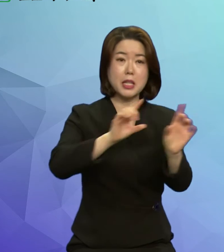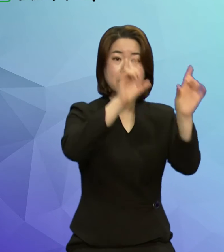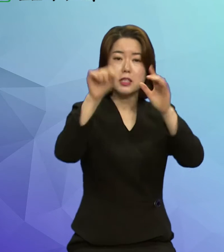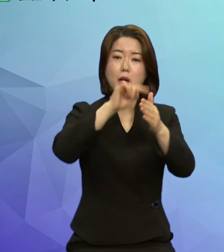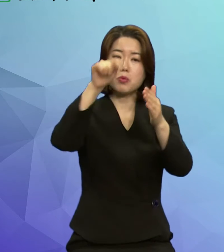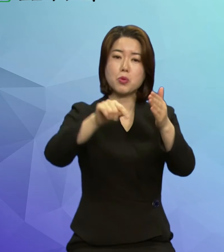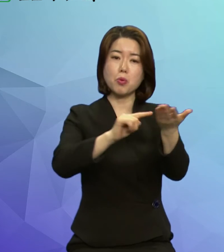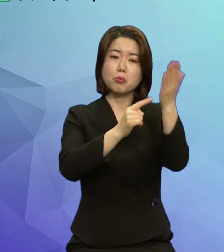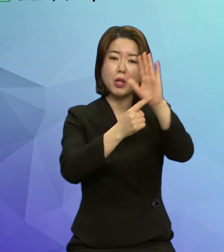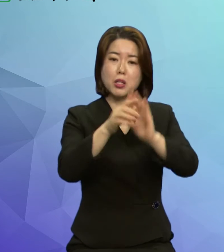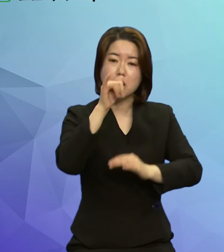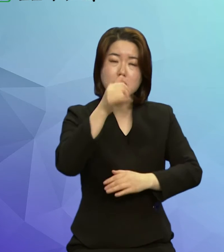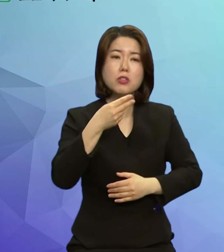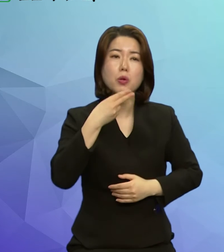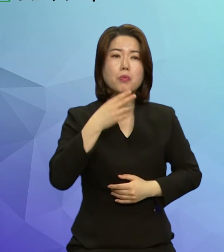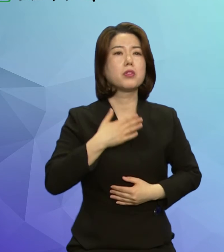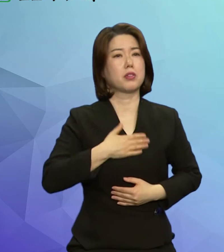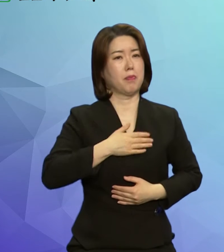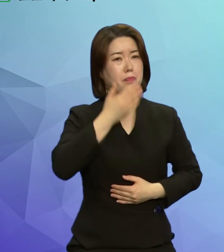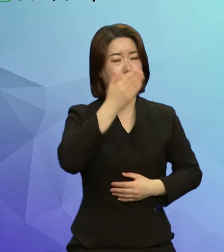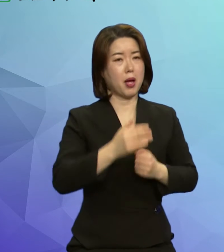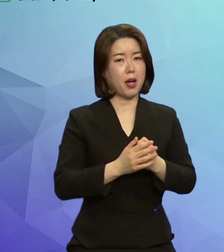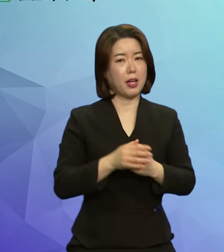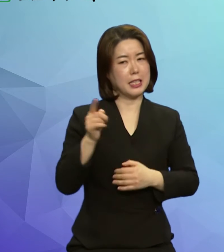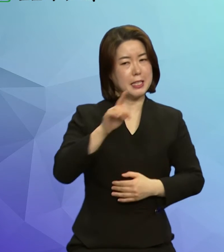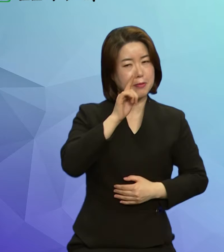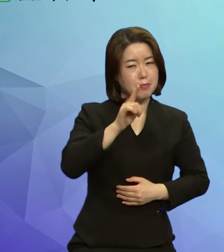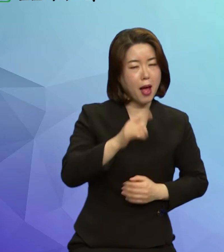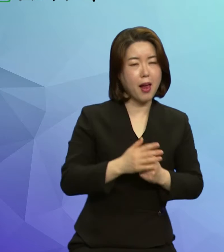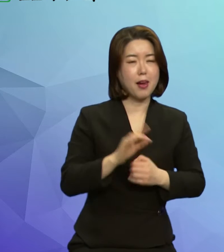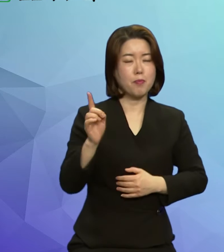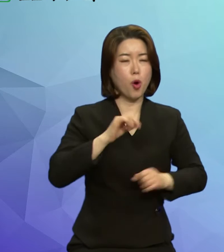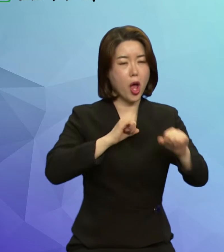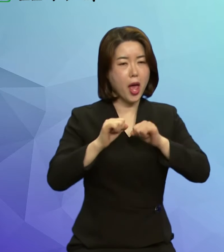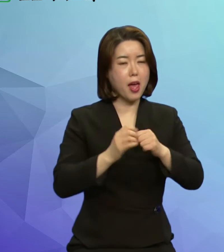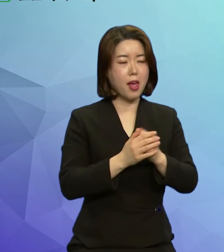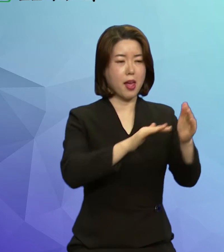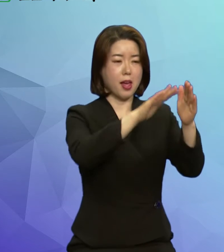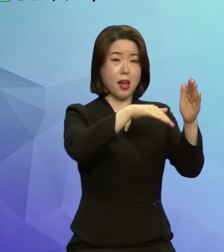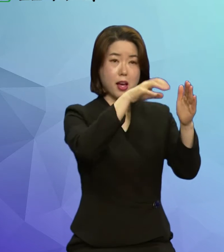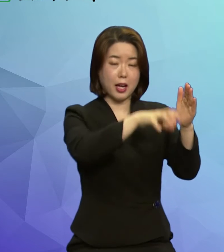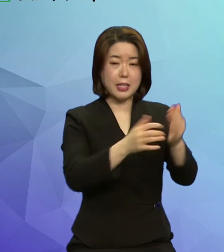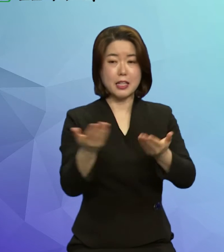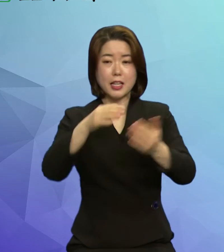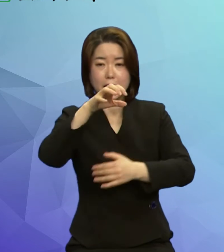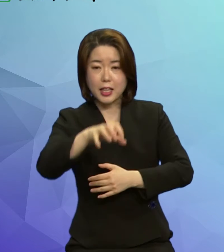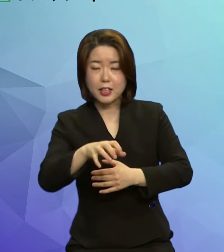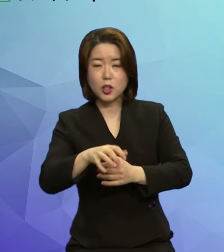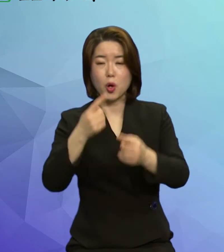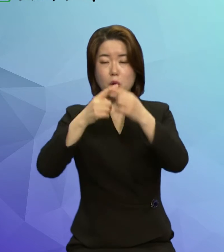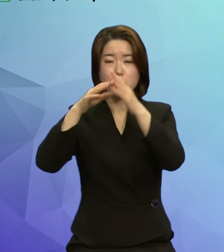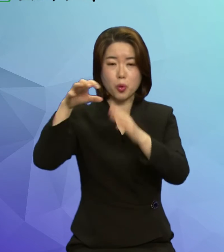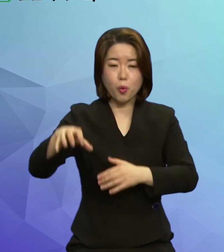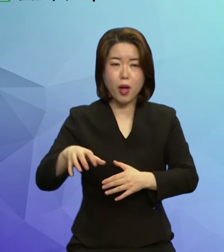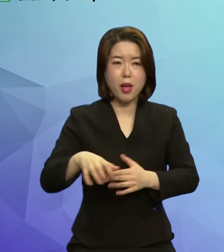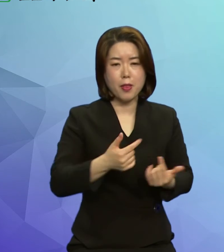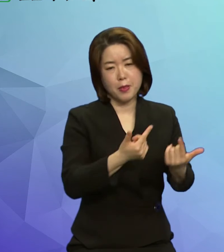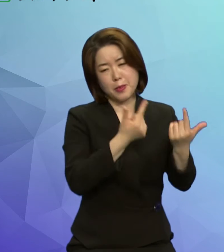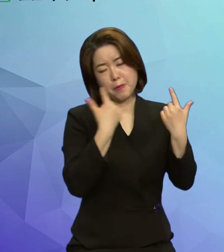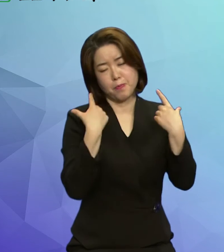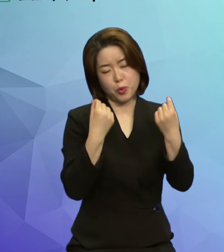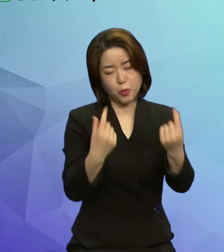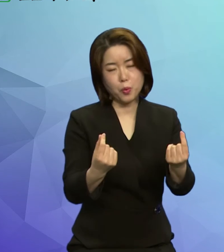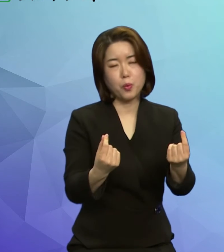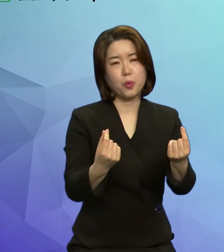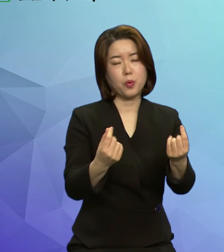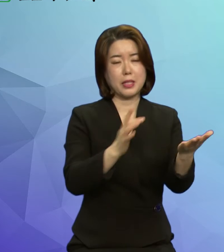합니다. 무슨 말을 하든 무슨 행동을 하든 가정에서든 일터에서든 교회에서든 예수님을 경외함이